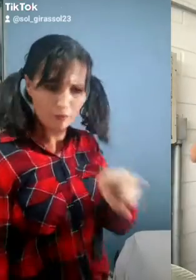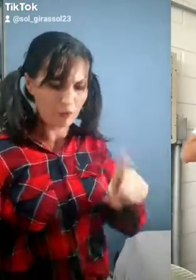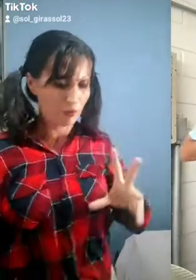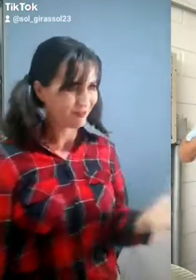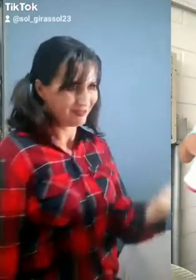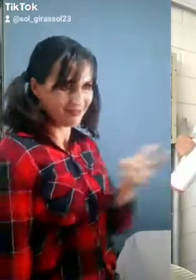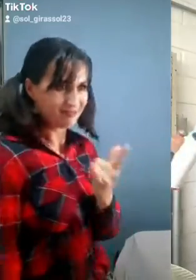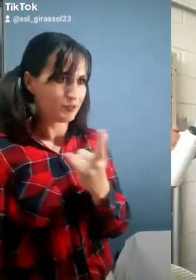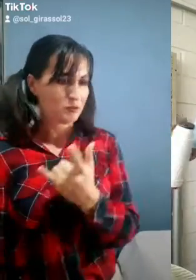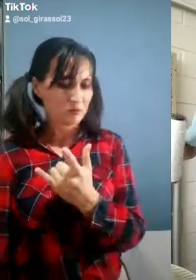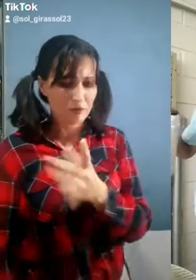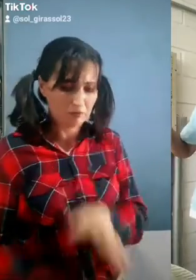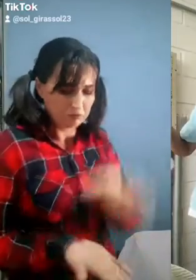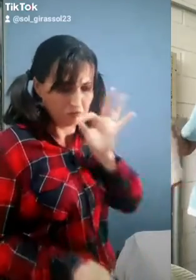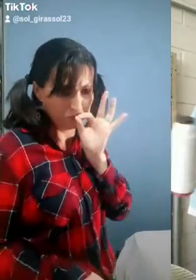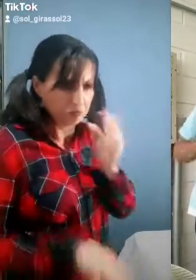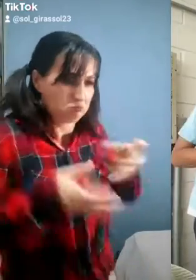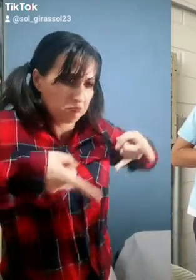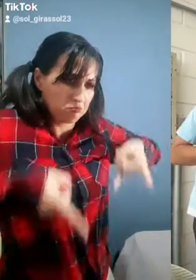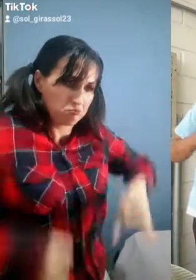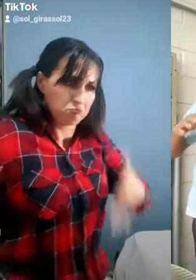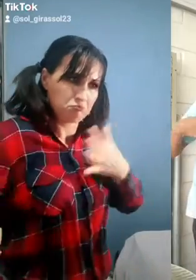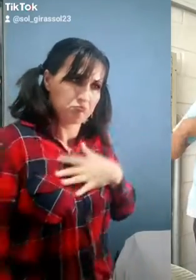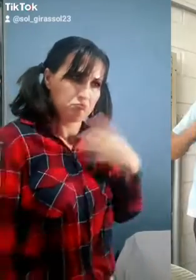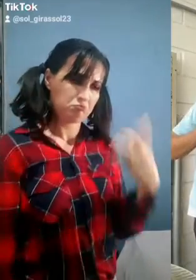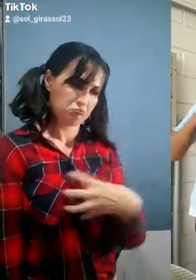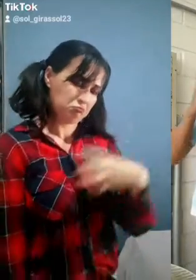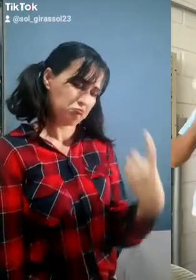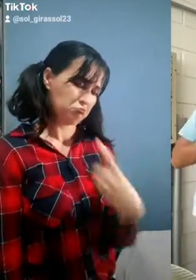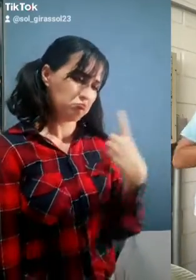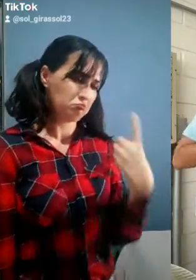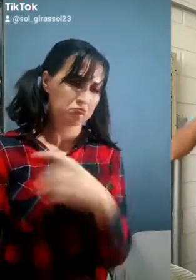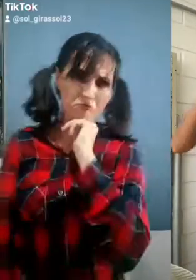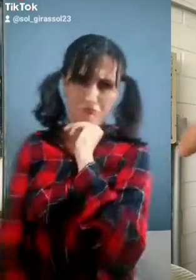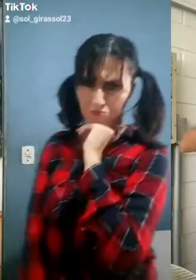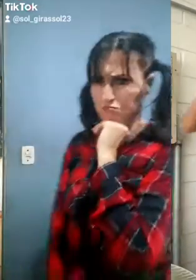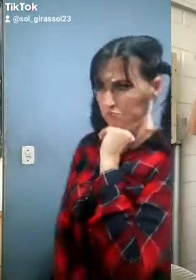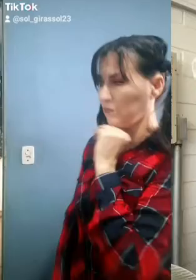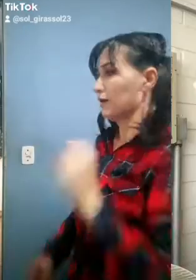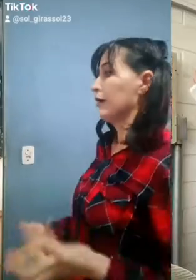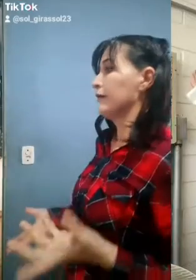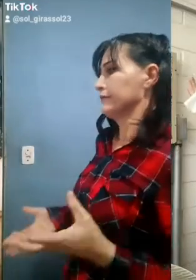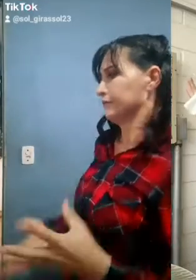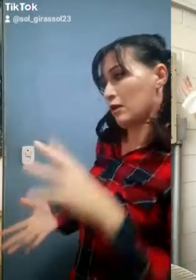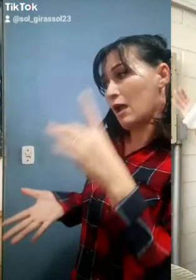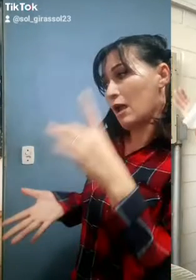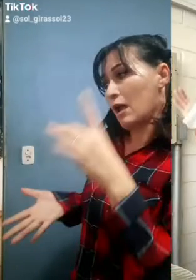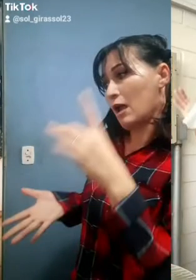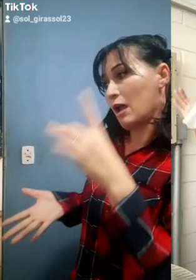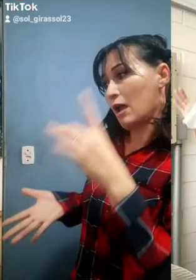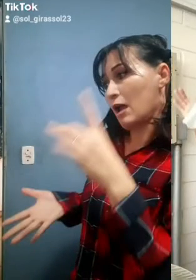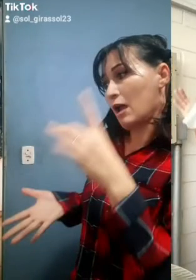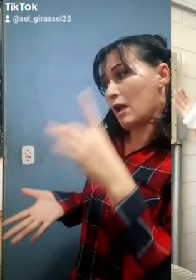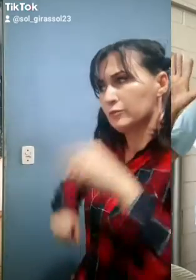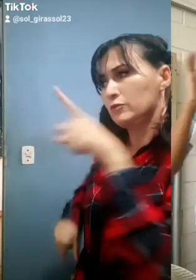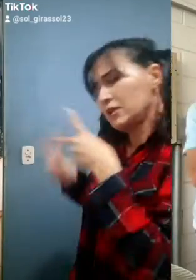Amor, tu diz que me ama, mas não traz café na cama, eu me sinto no abandono. Isso